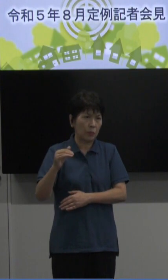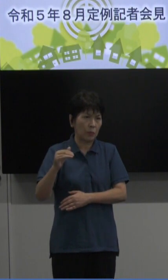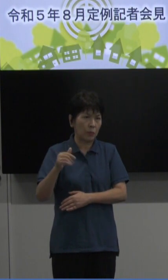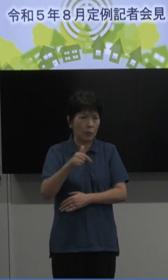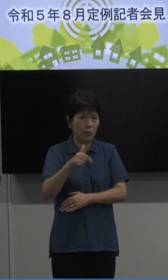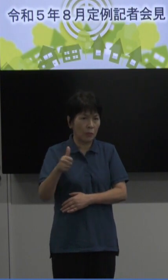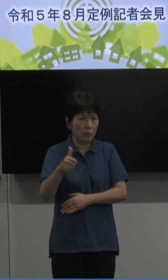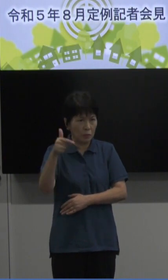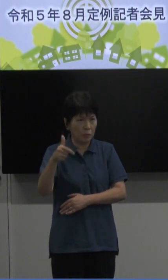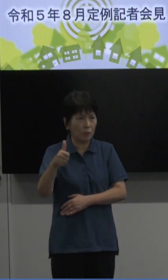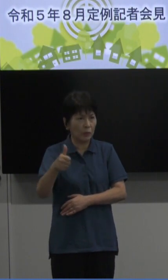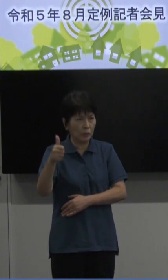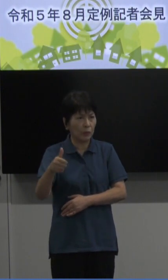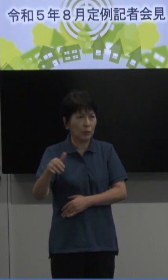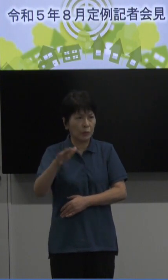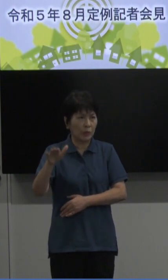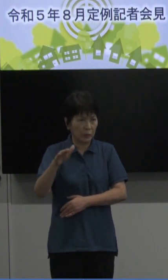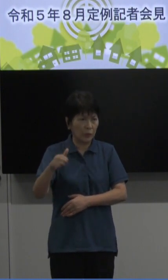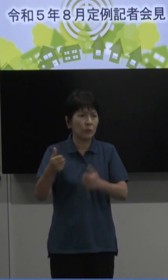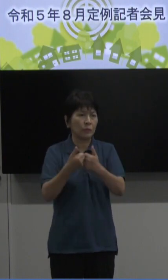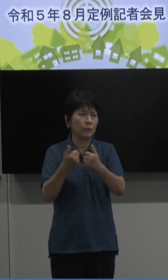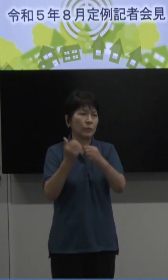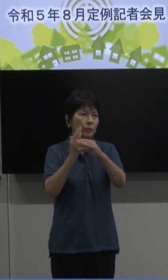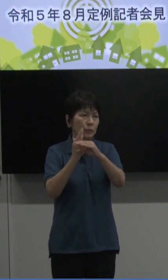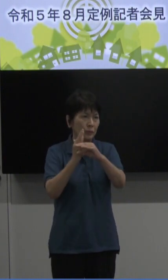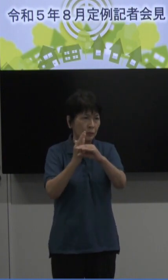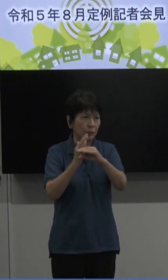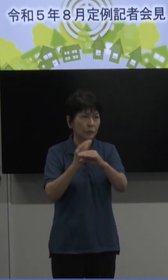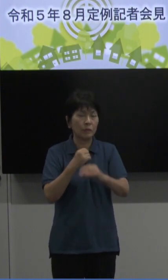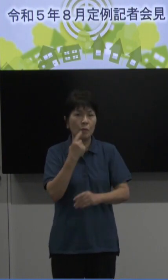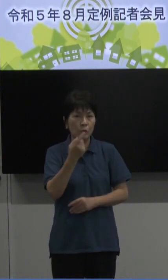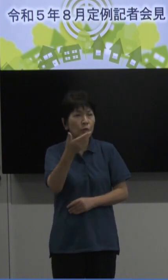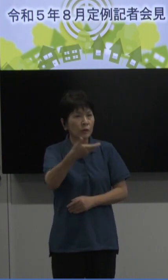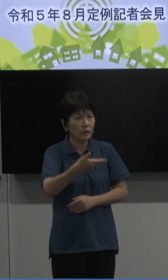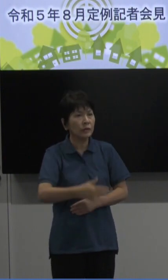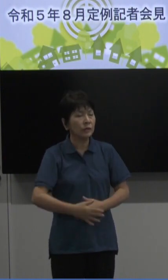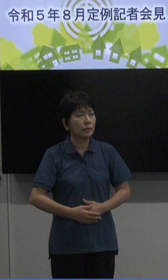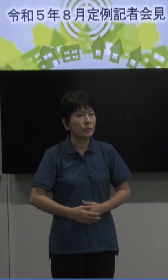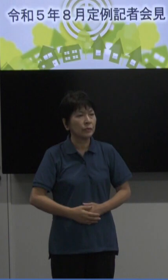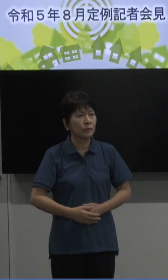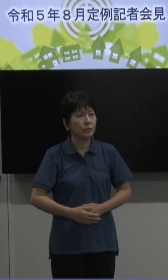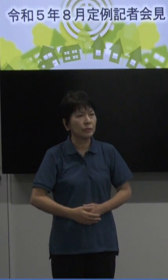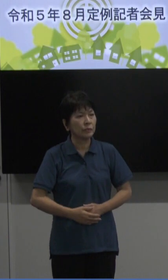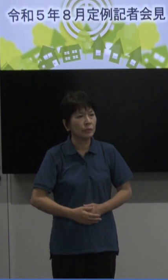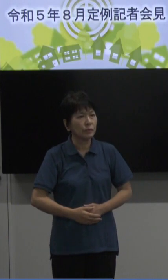ければと思いますが、はい、 もう一点お尋ねしたかったんですが、うん、